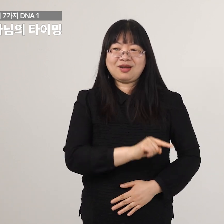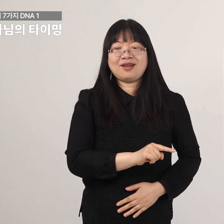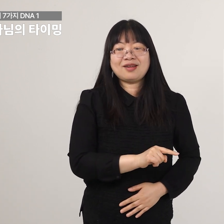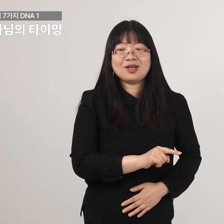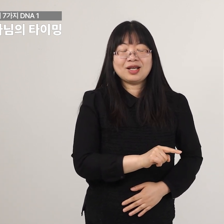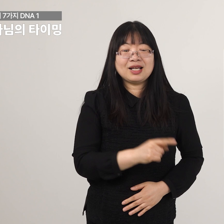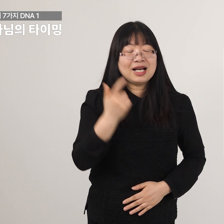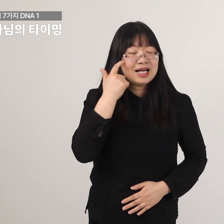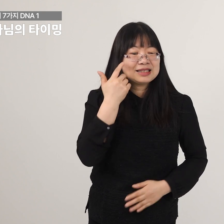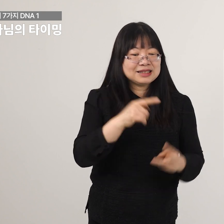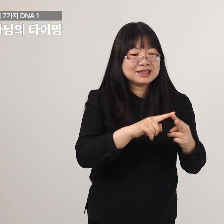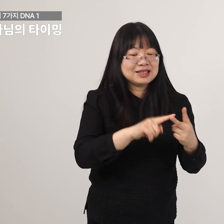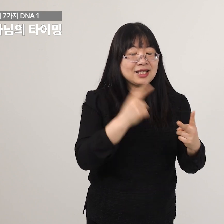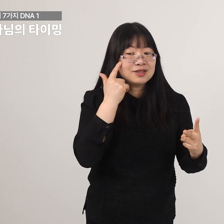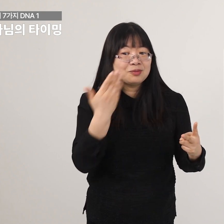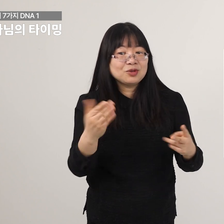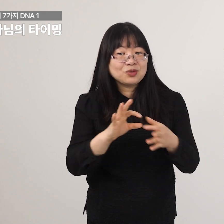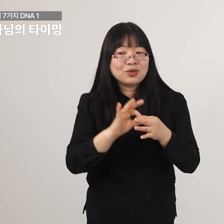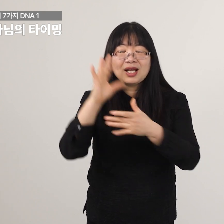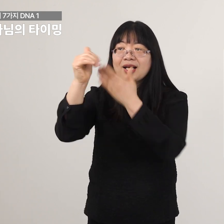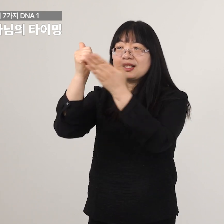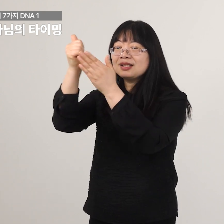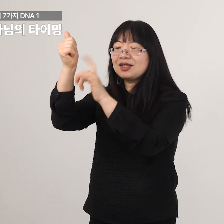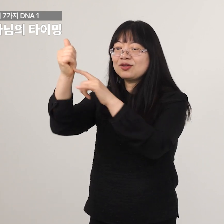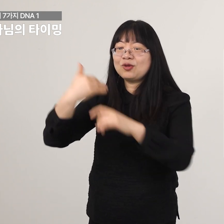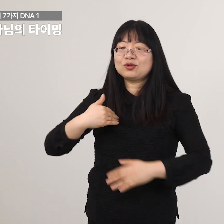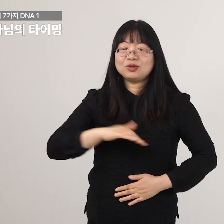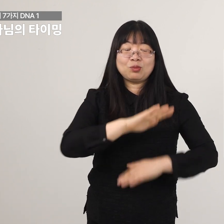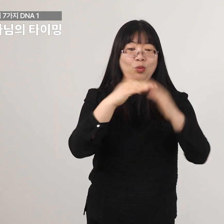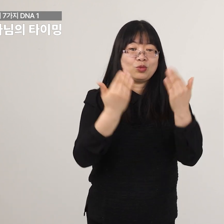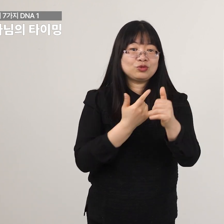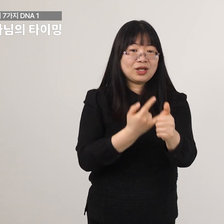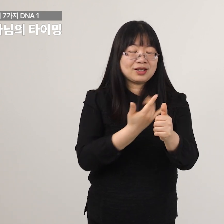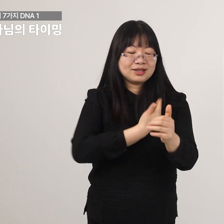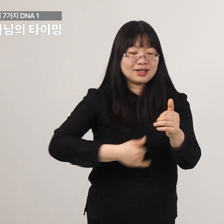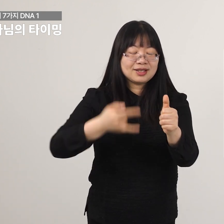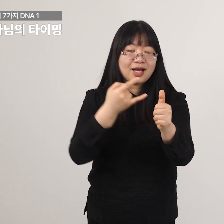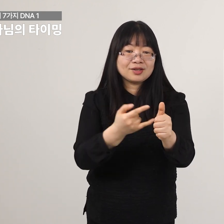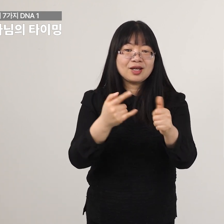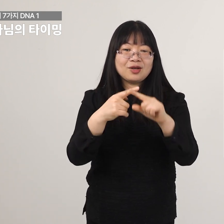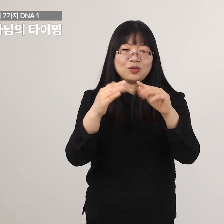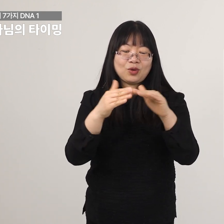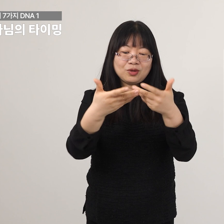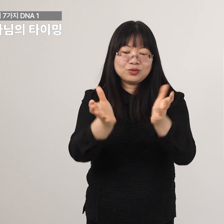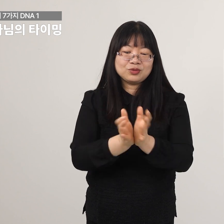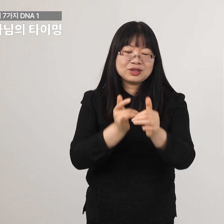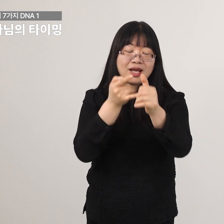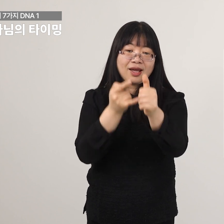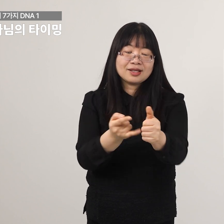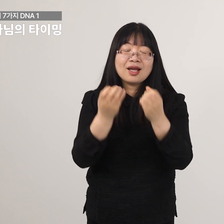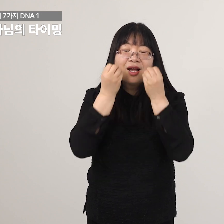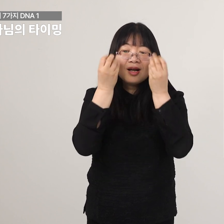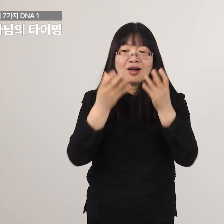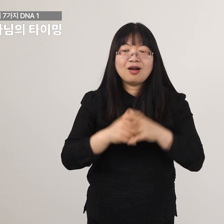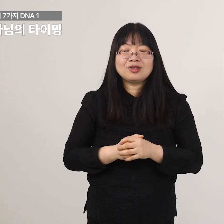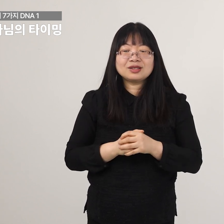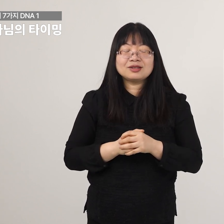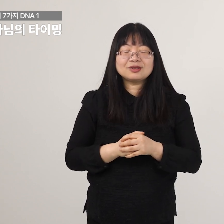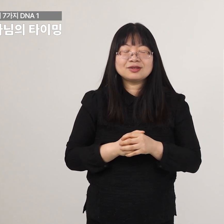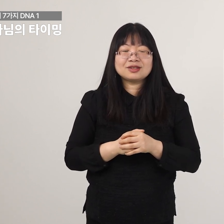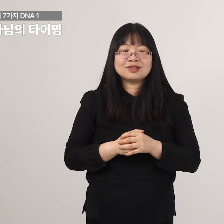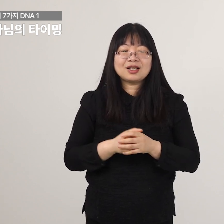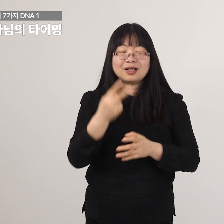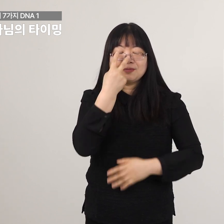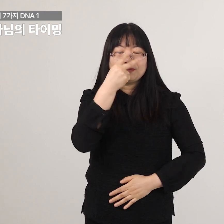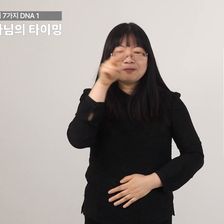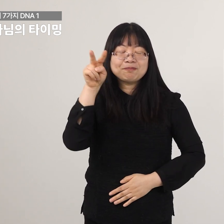질문을 통해서 하나님은 오늘 우리 모두에게, 제자들에게, 교회 공동체에 새로운 시선을